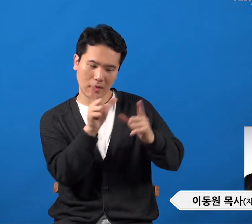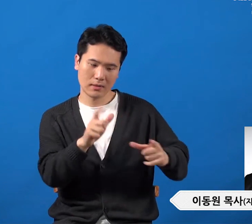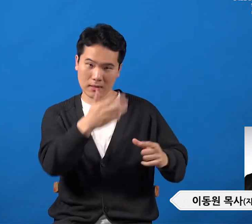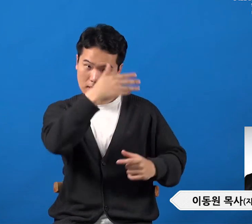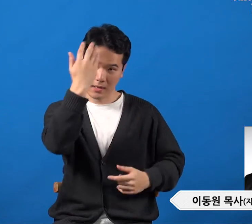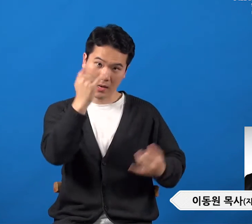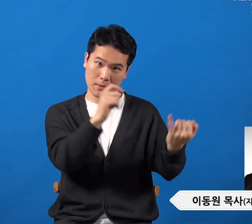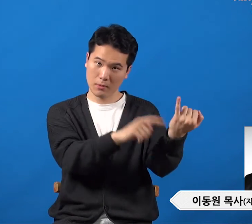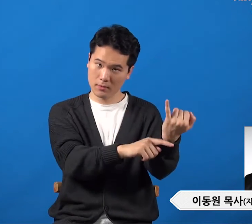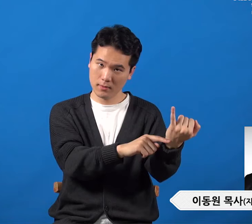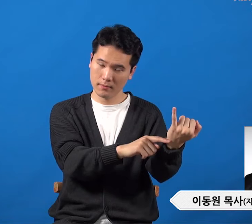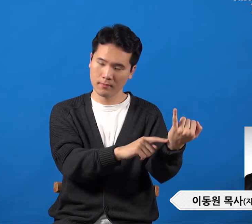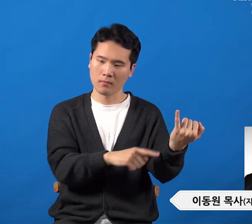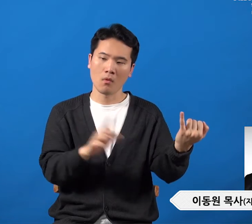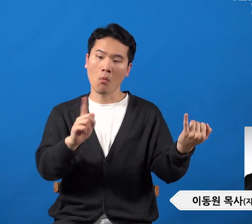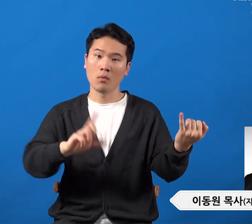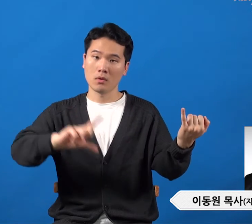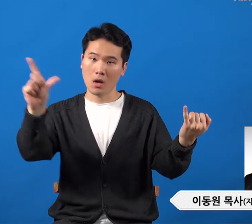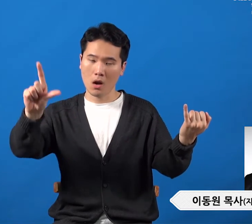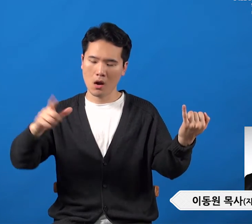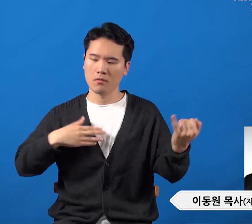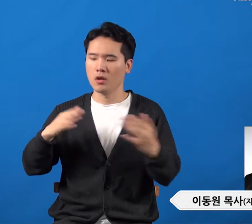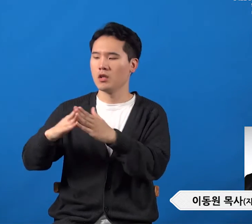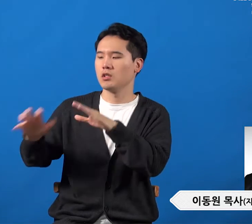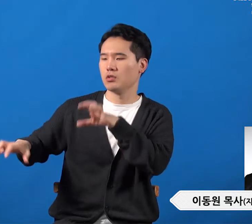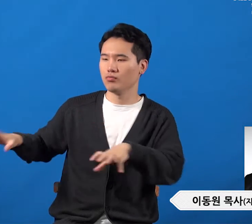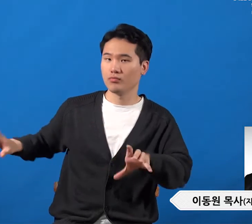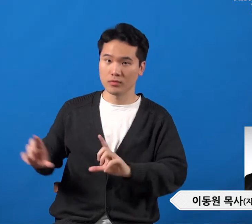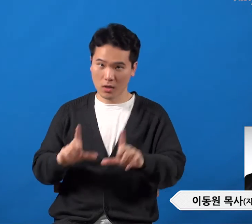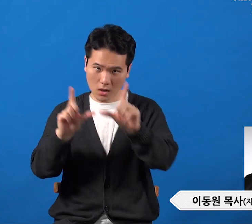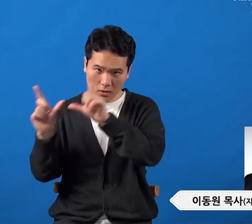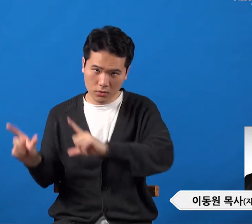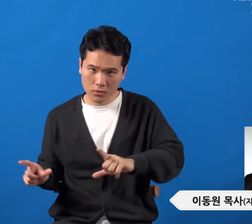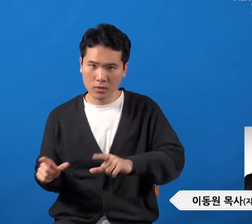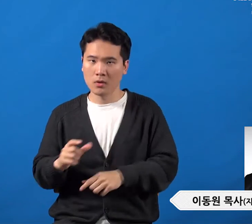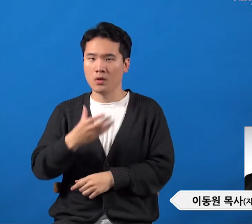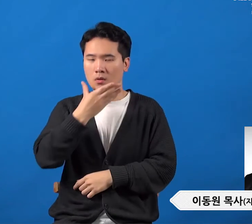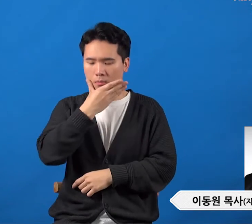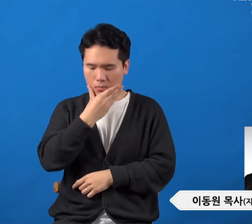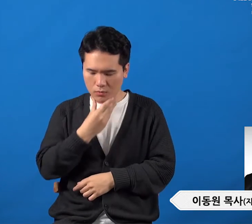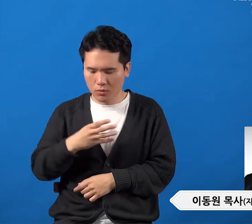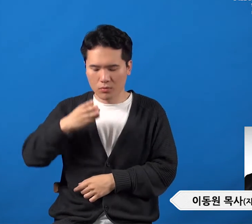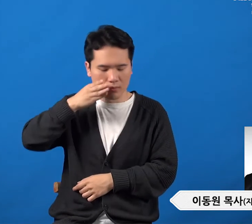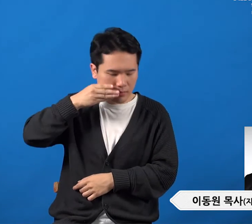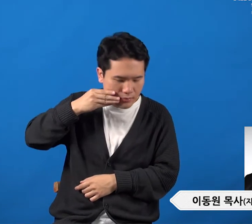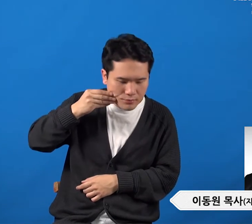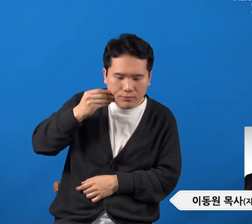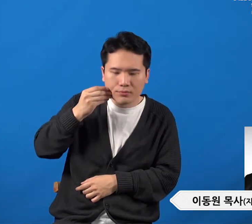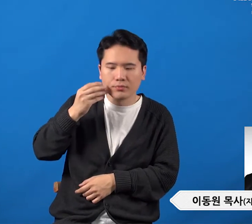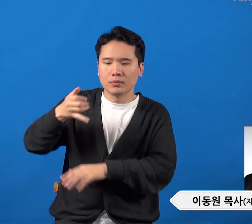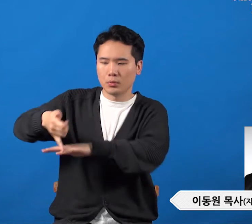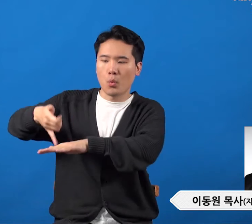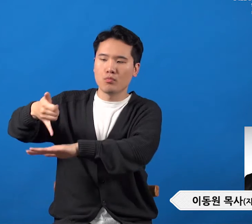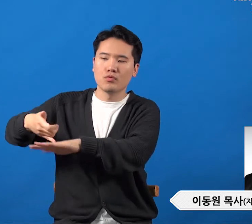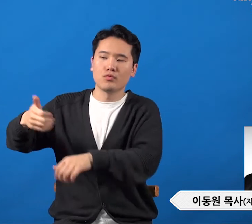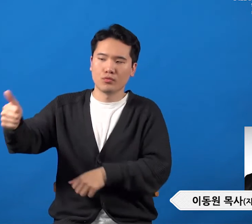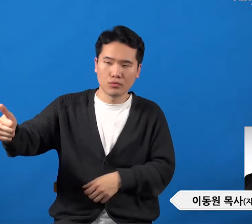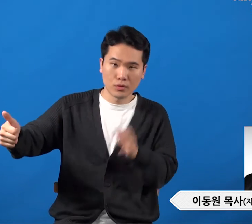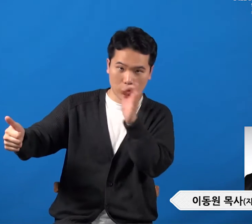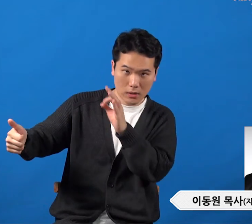날 자기 이웃에 살고 있는 유복한 잘 사는 그리스도인 농부를 찾아가 부탁을